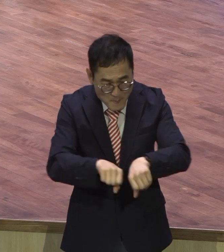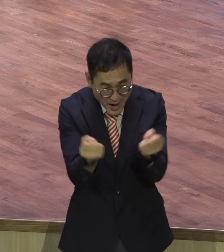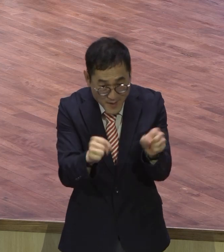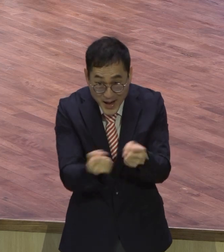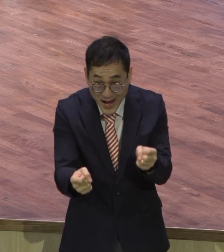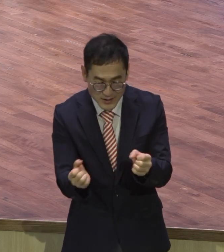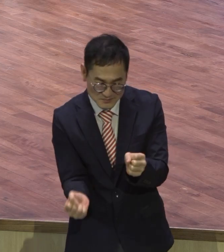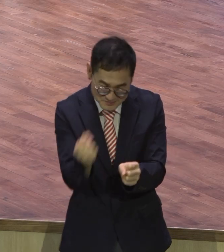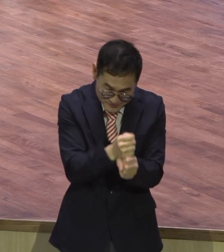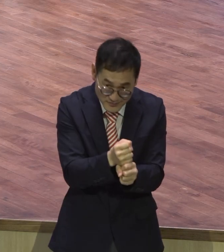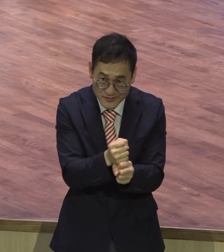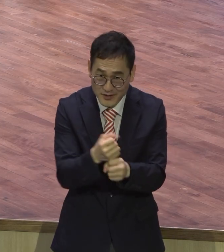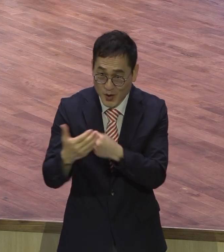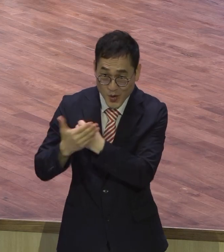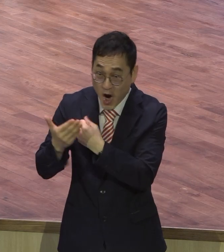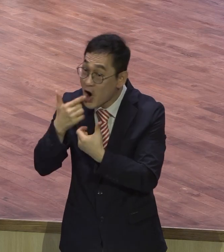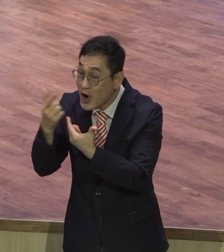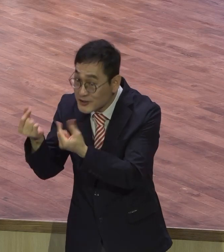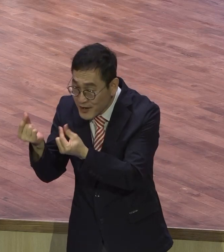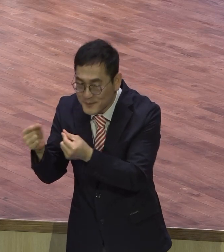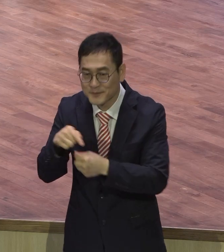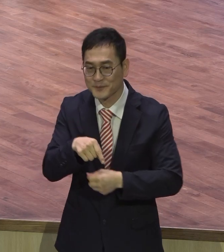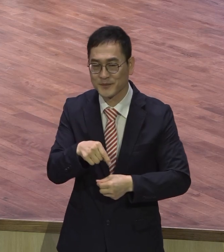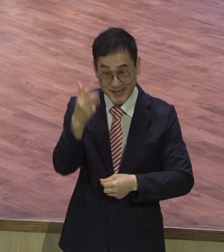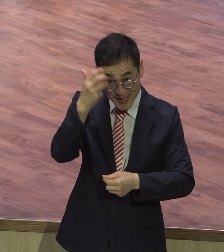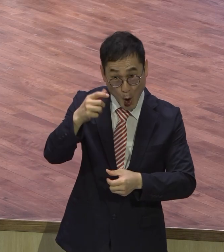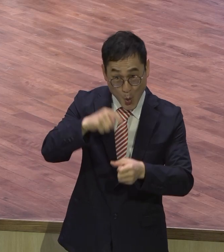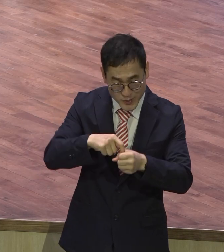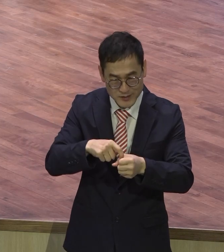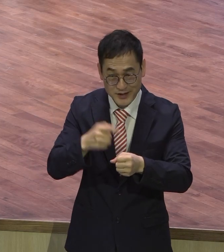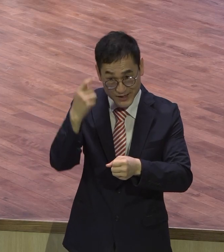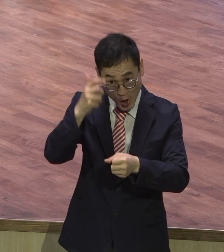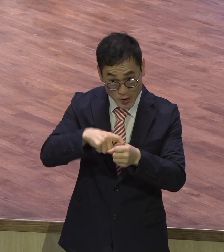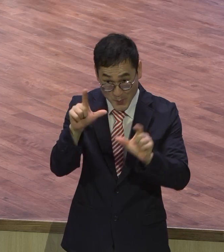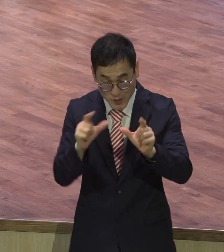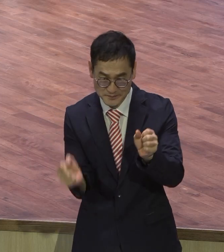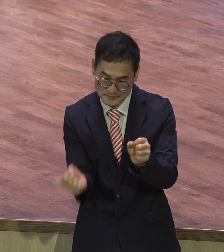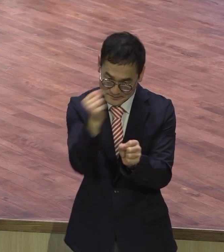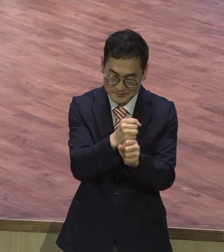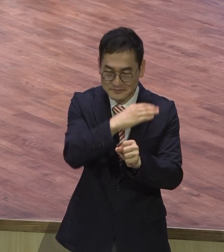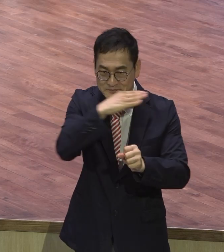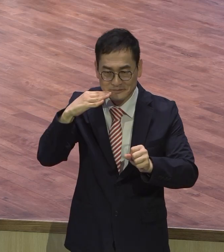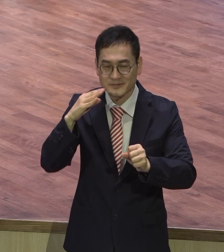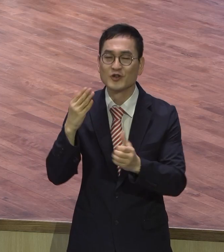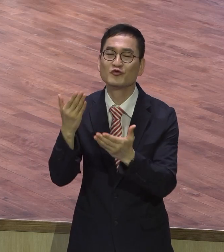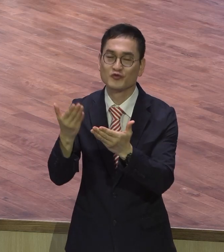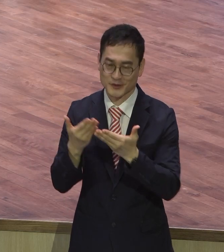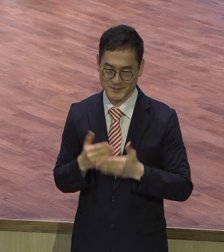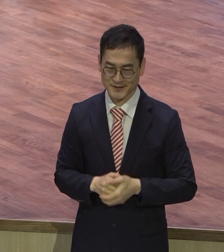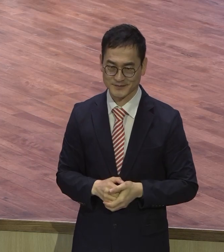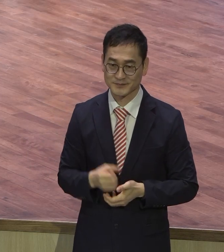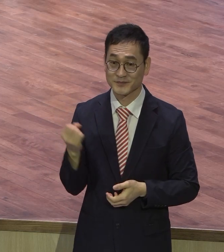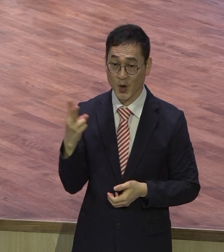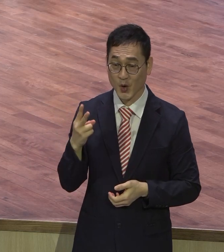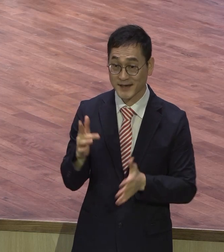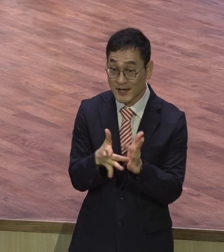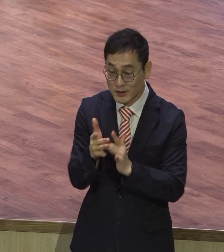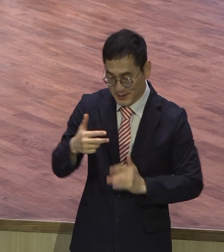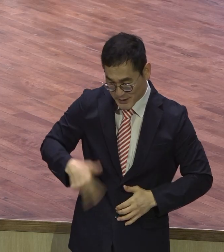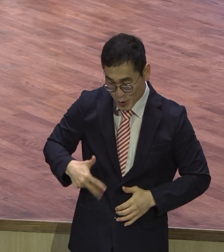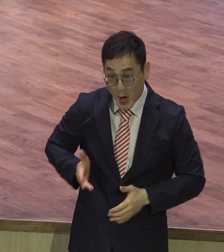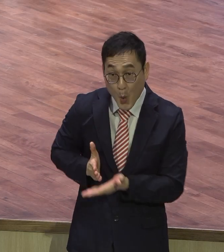맞추듯 우리 영혼의 인격을 반듯한 모양으로 세워 주십니다. 예수님은 비누기과 의사십니다.